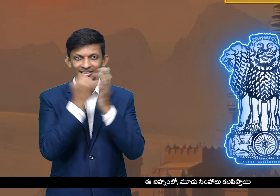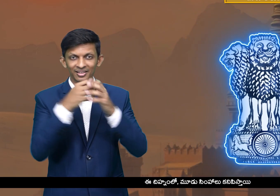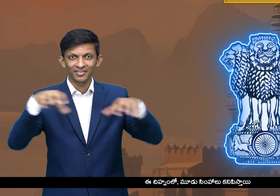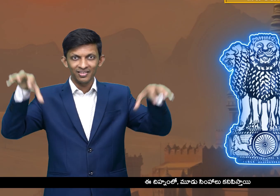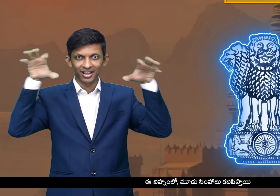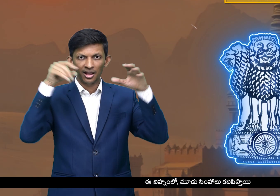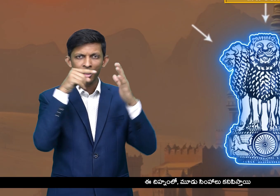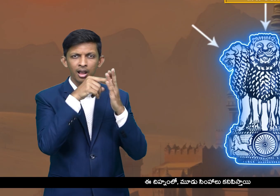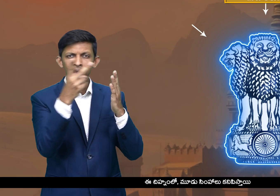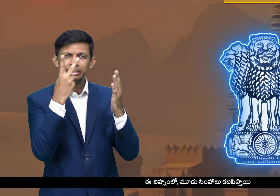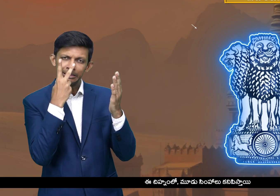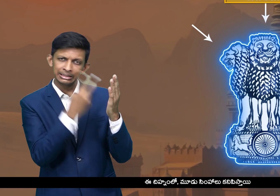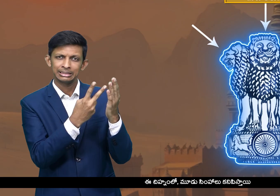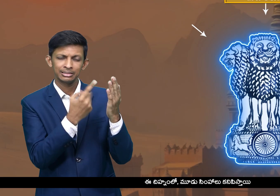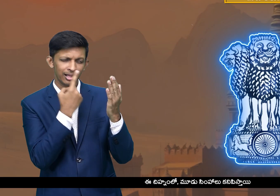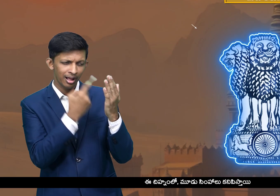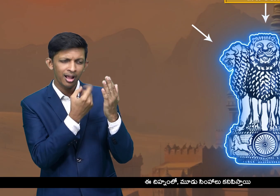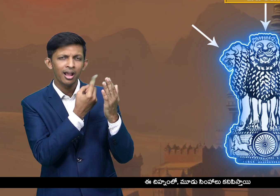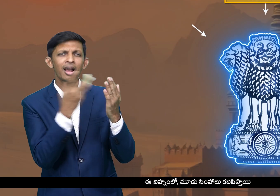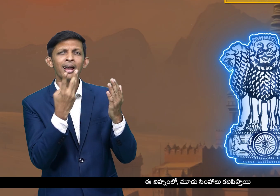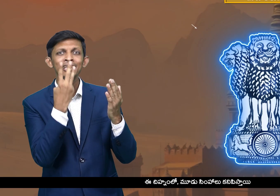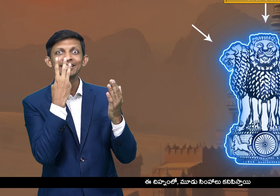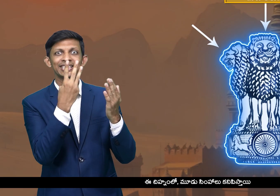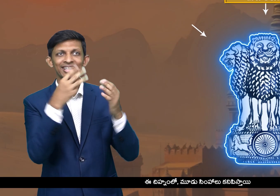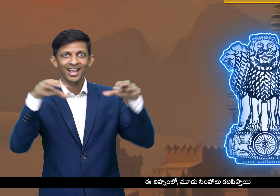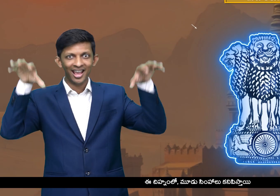ఈ చిహ్నంలో 3 సింహాలు కనిపిస్తాయి.